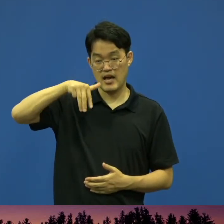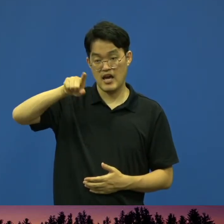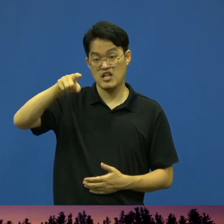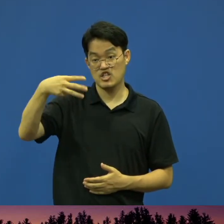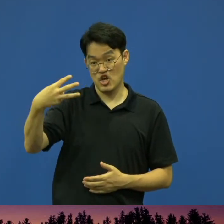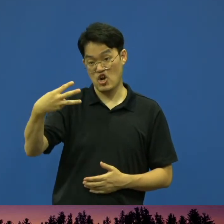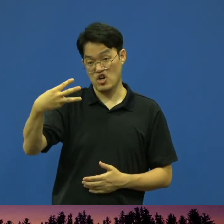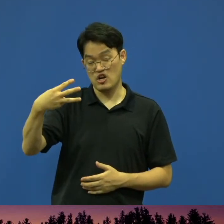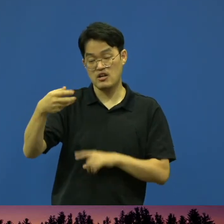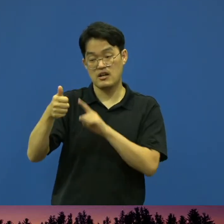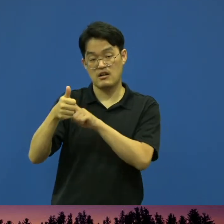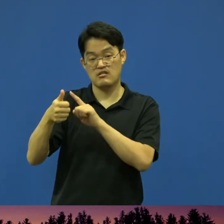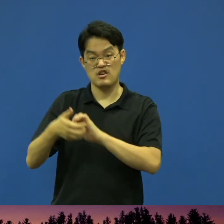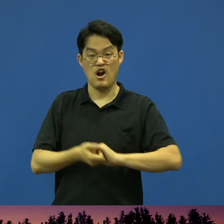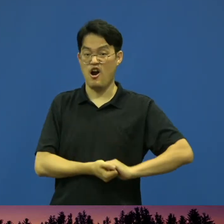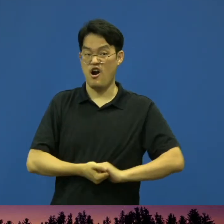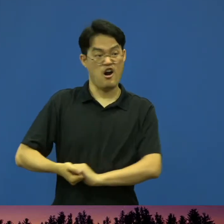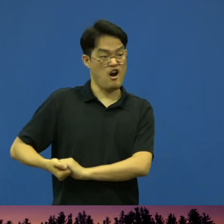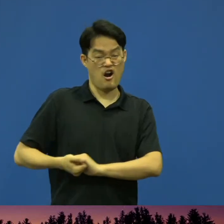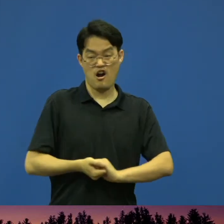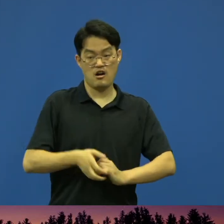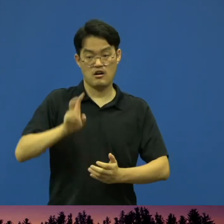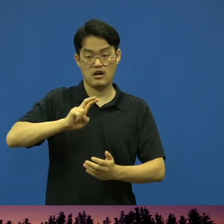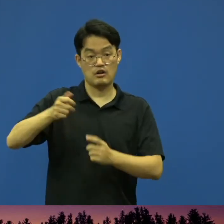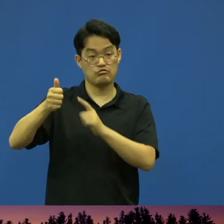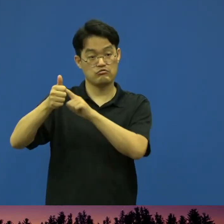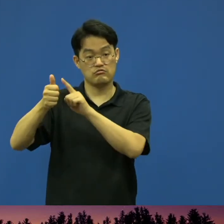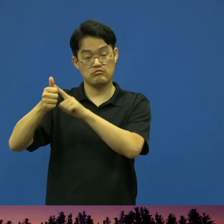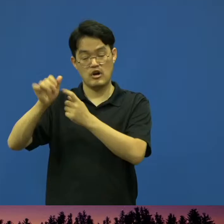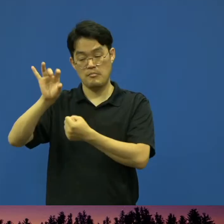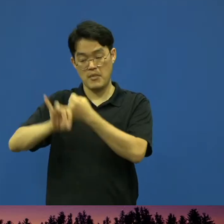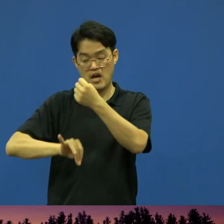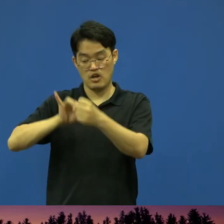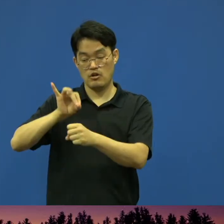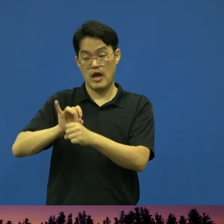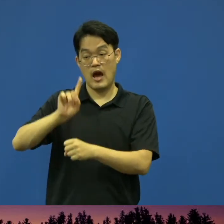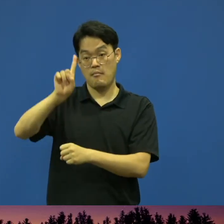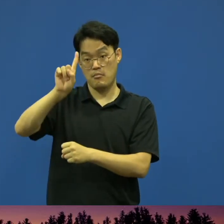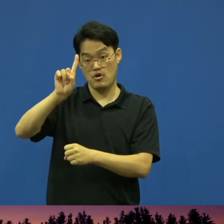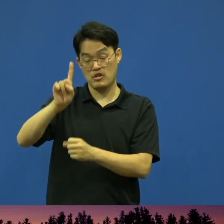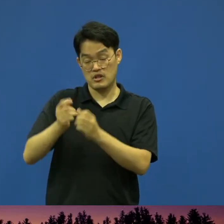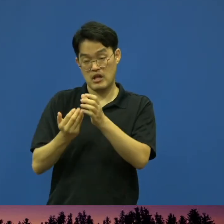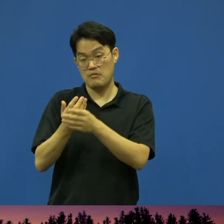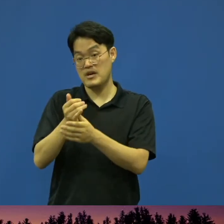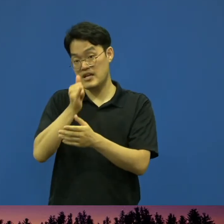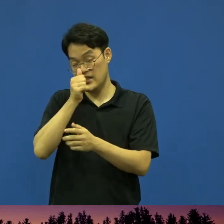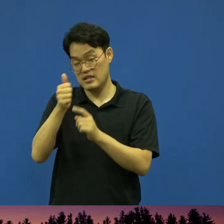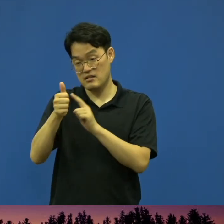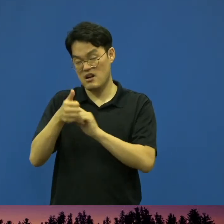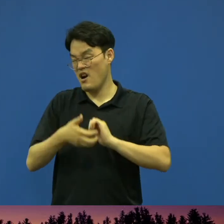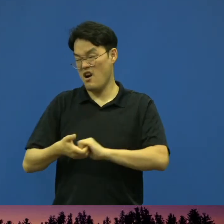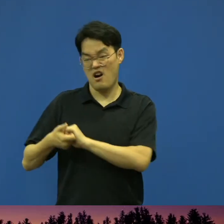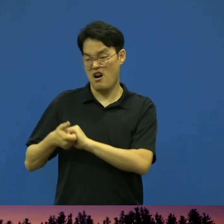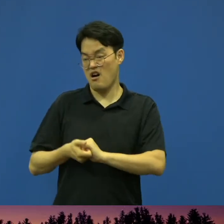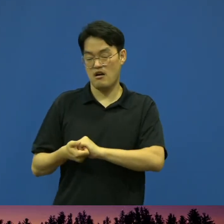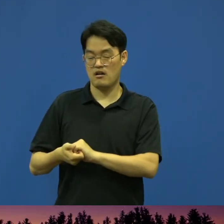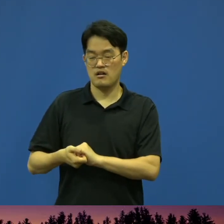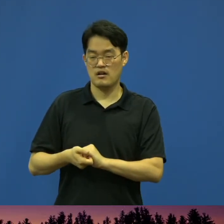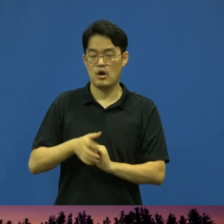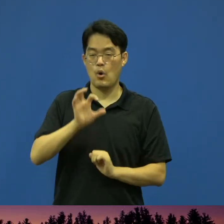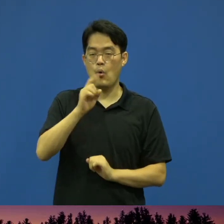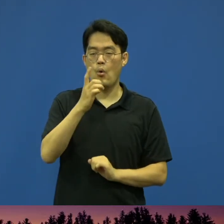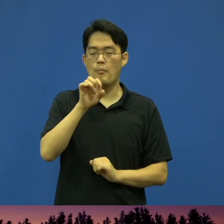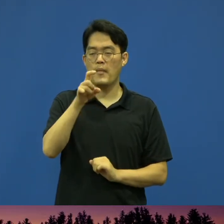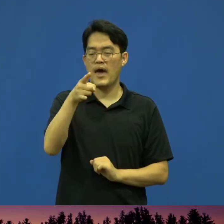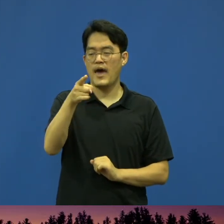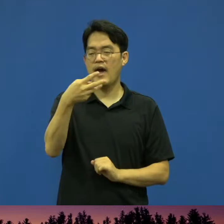기사였습니다. 100년에 한 번 나올 만한 목소리가 있다. 한국 사람 배재철이라는 오페라 가수였습니다. 그의 이야기는